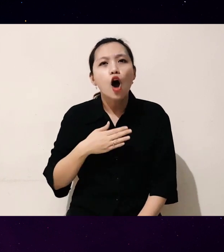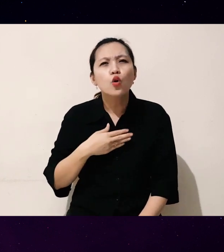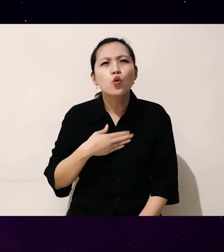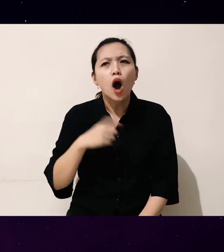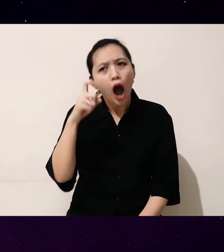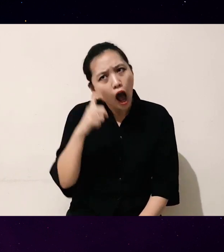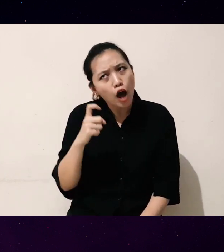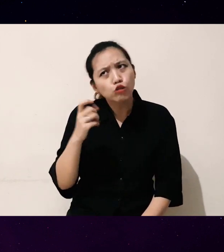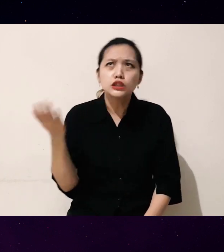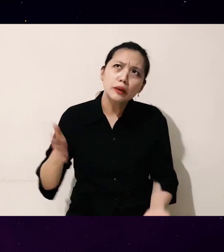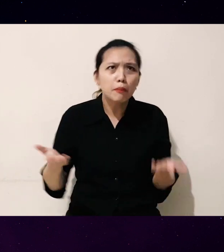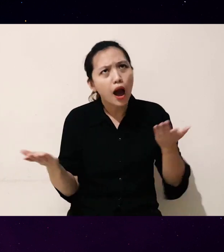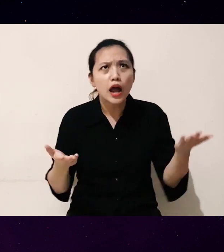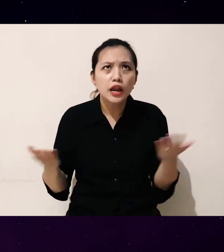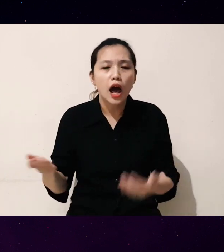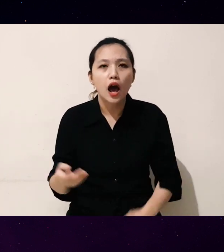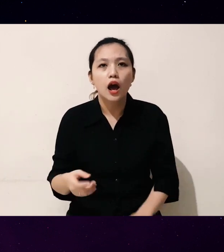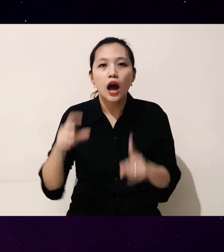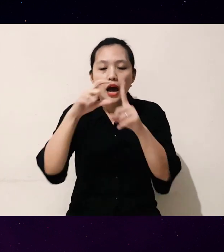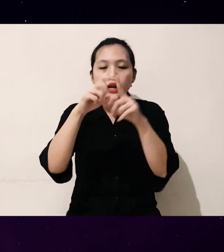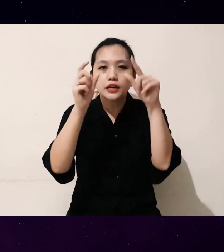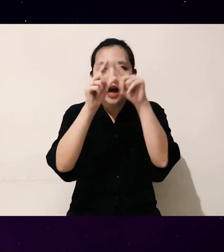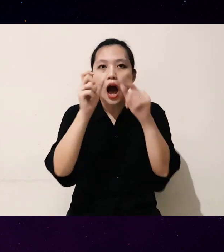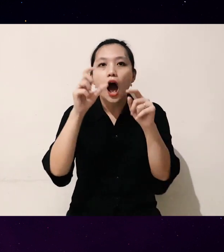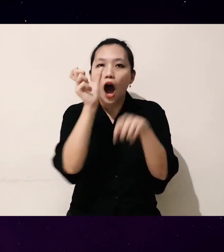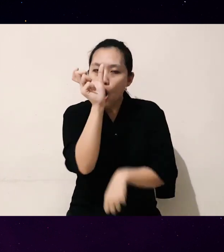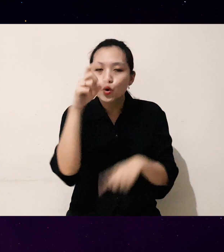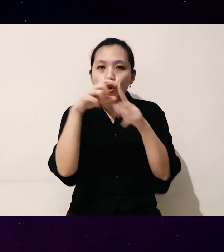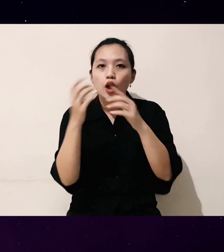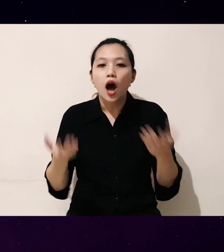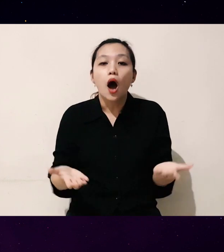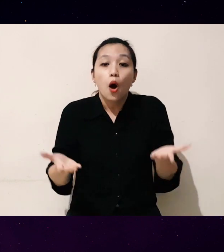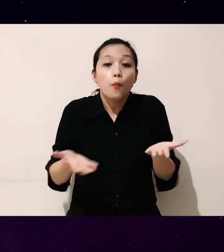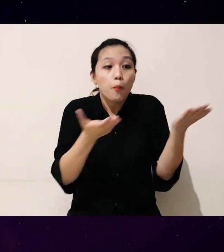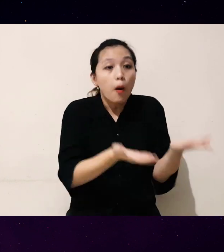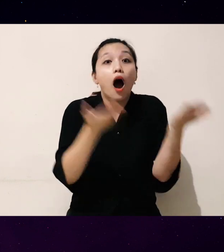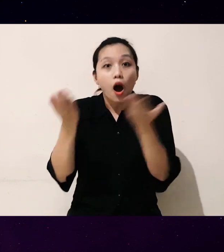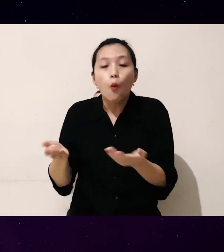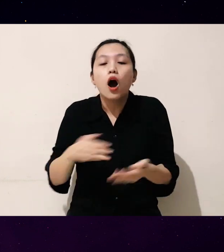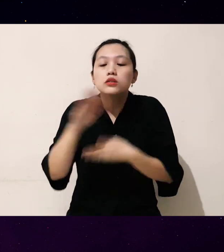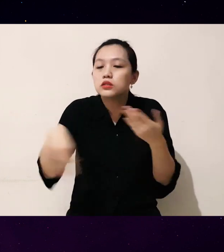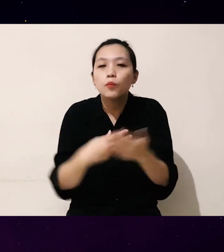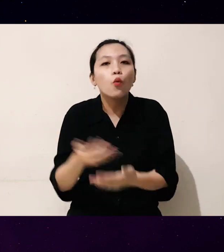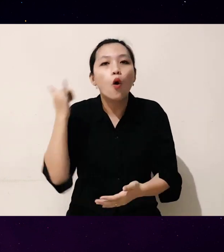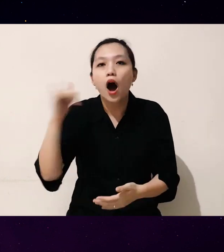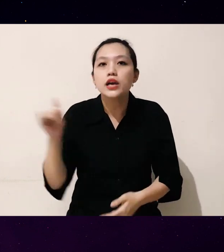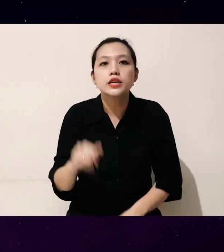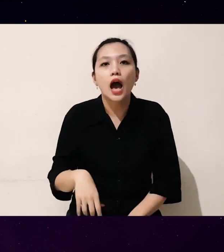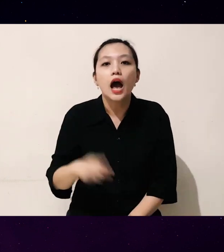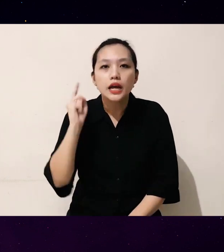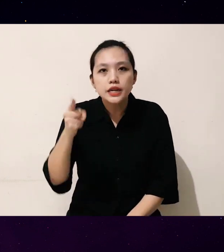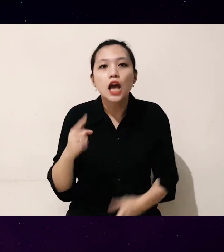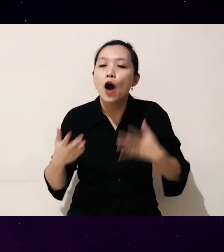Tuhan, arahan Tuhan untuk kehidupannya. Dia membawa segala yang dia miliki dan dia merendahkan dirinya di hadapan